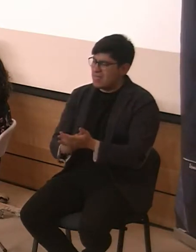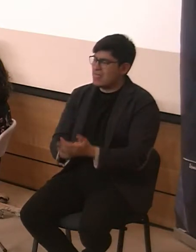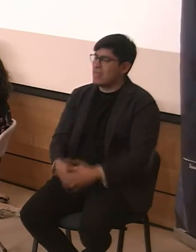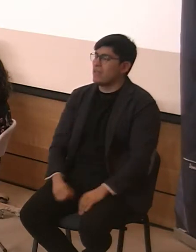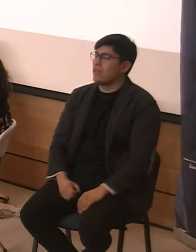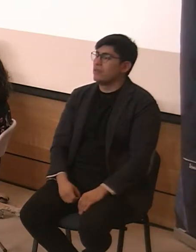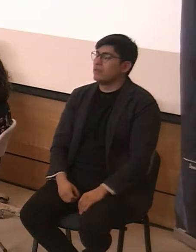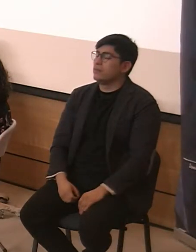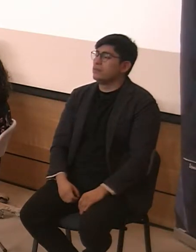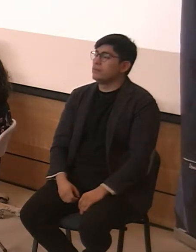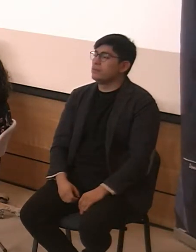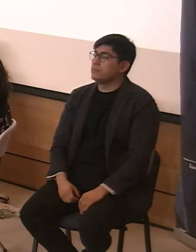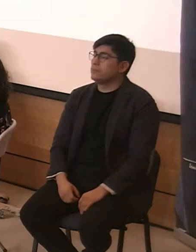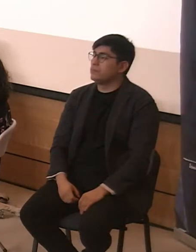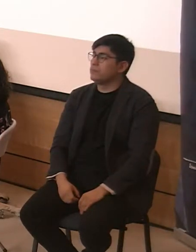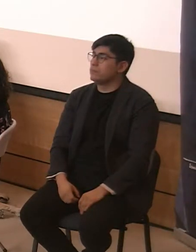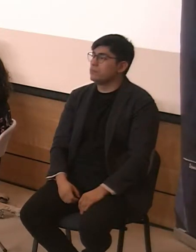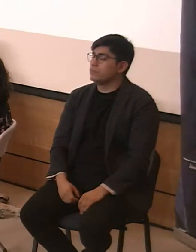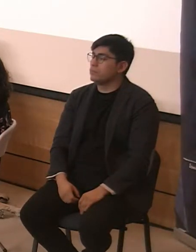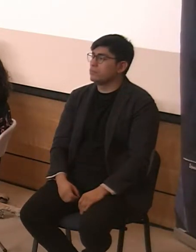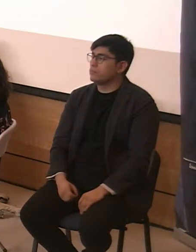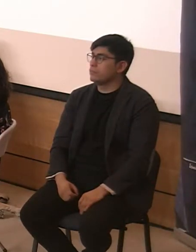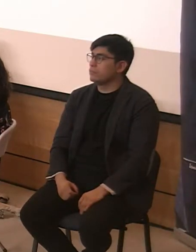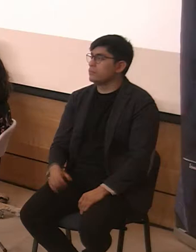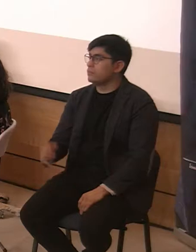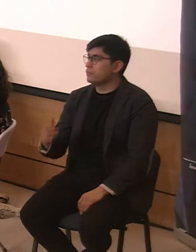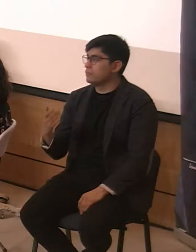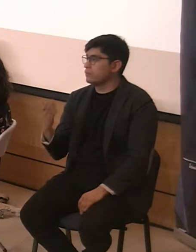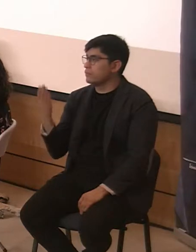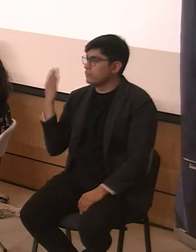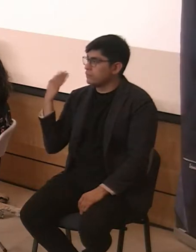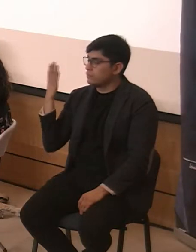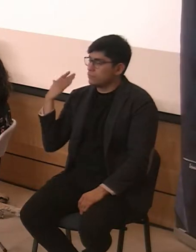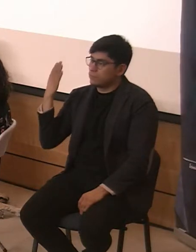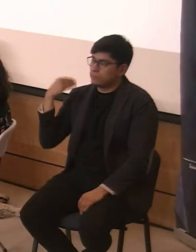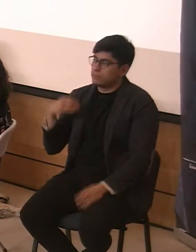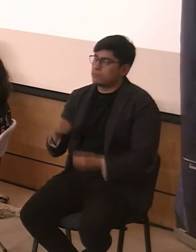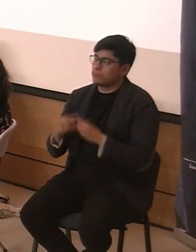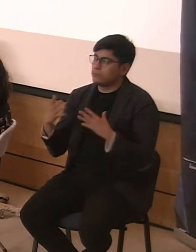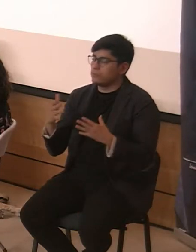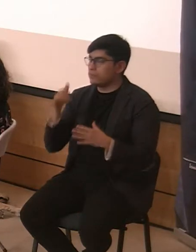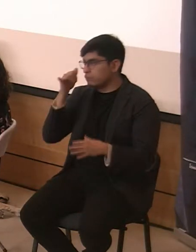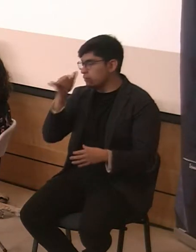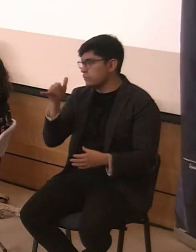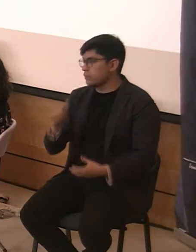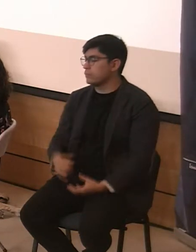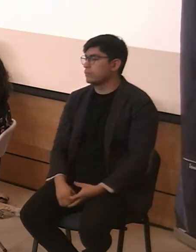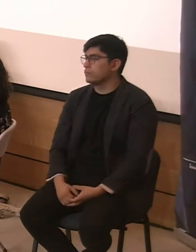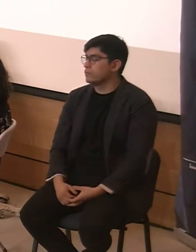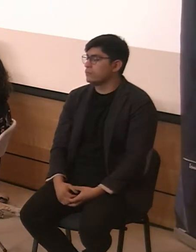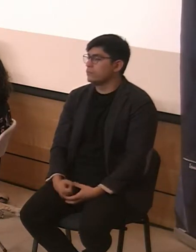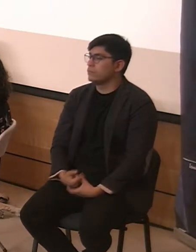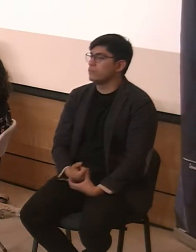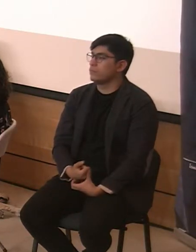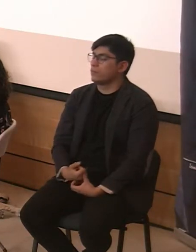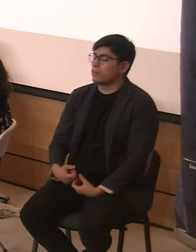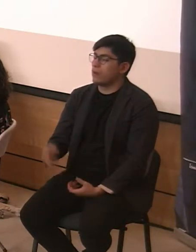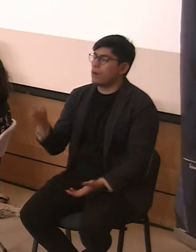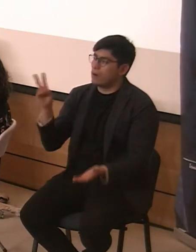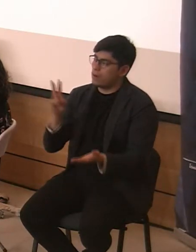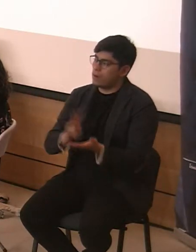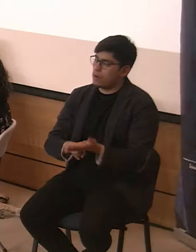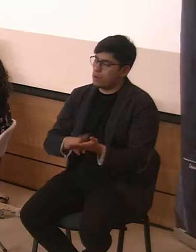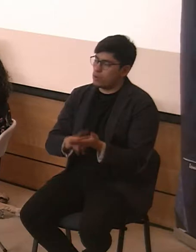exterminio de la barbarie de los seres humanos contra otros seres humanos se reconoció ahí que todas